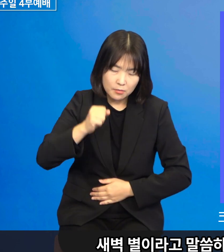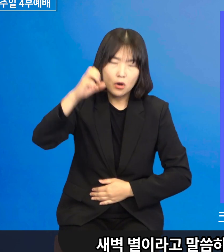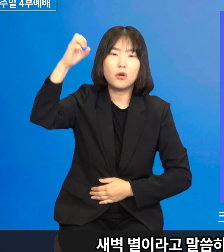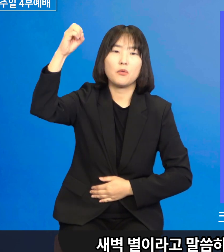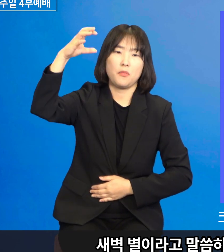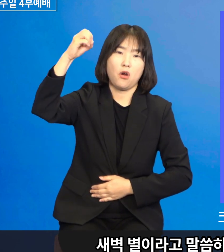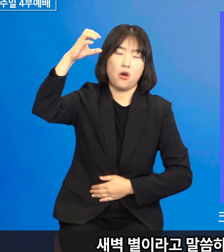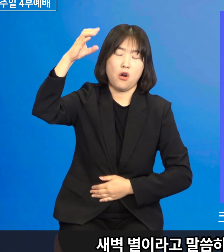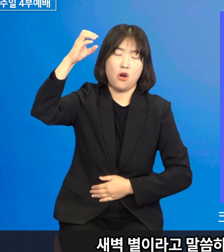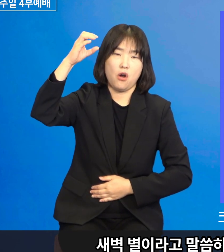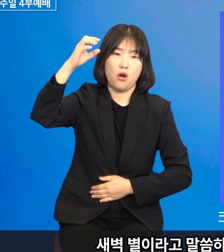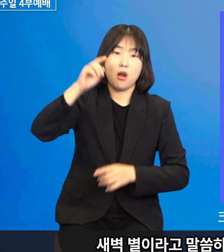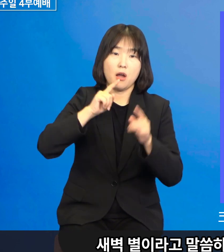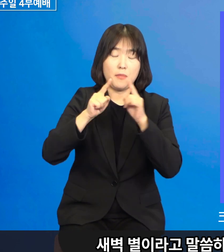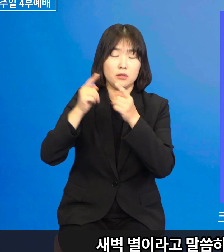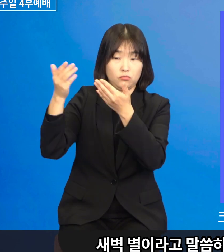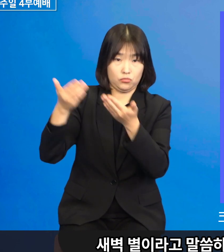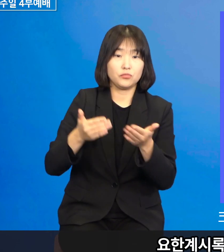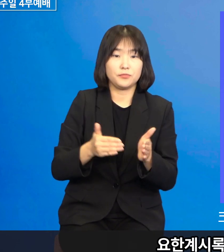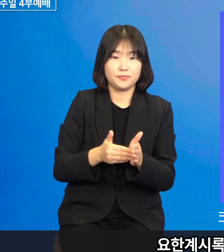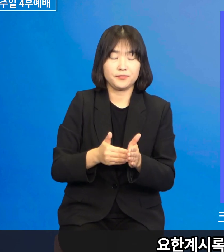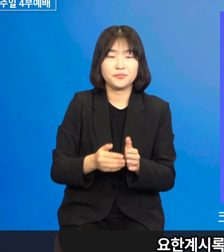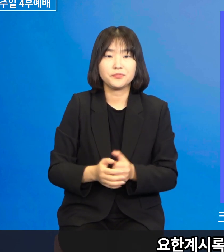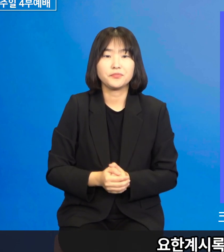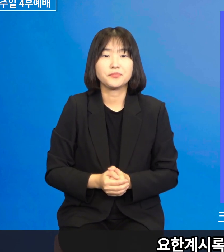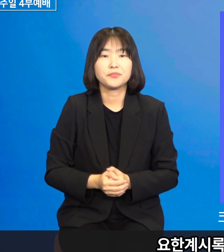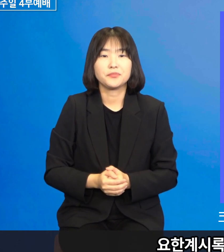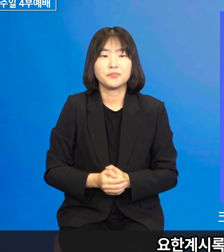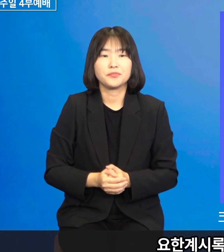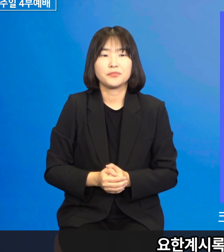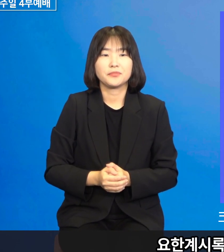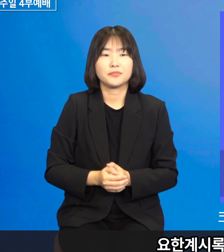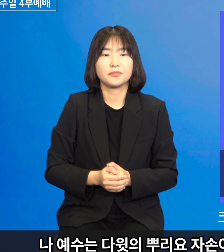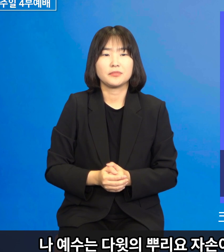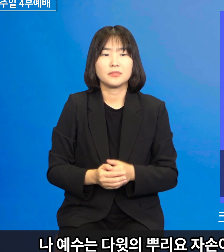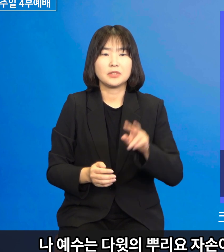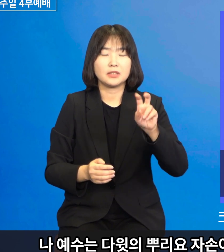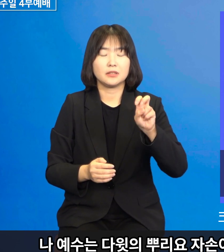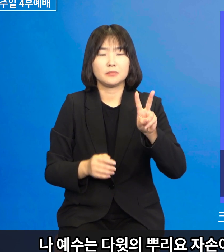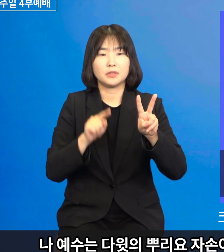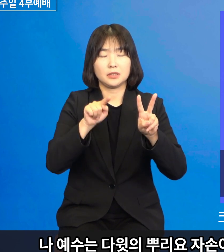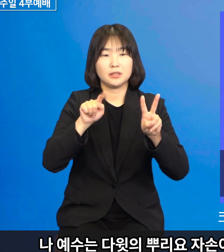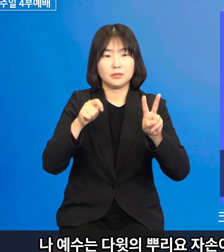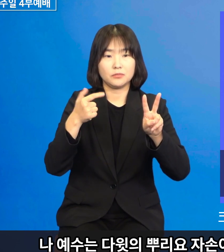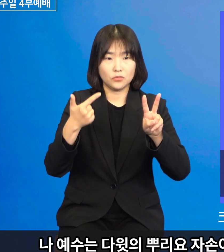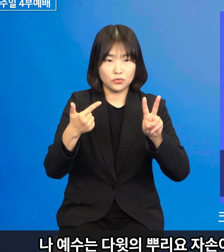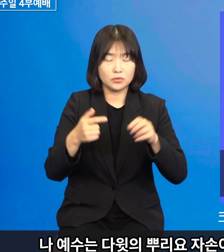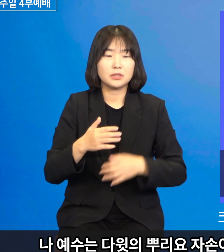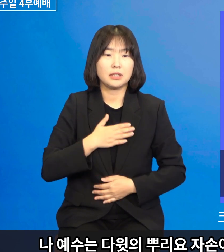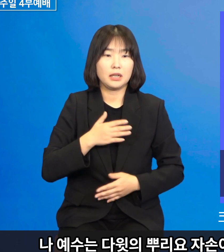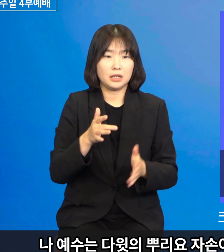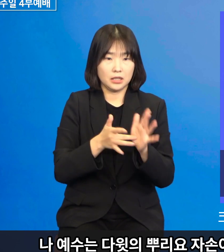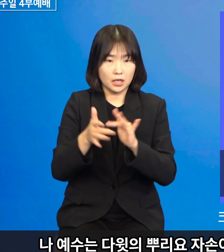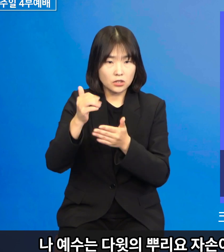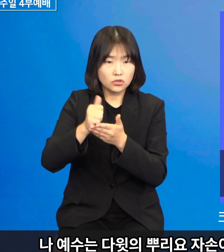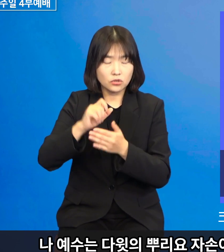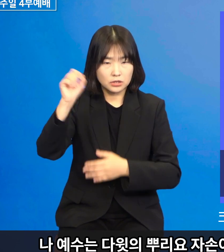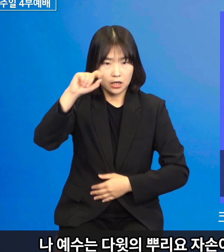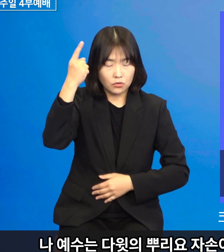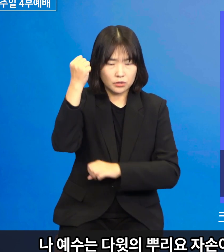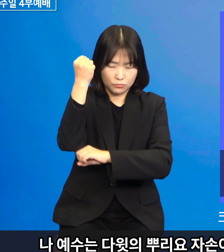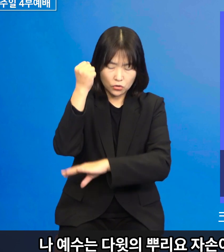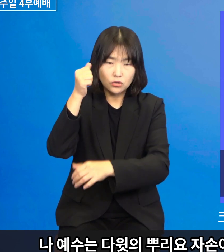별이라고 말씀하셨기 때문에 그렇습니다. 요한계시록 22장 16절에 나 예수는 다윗의